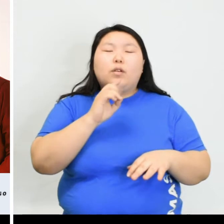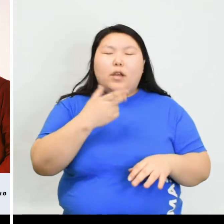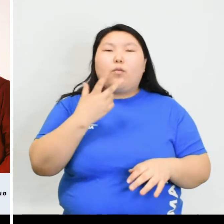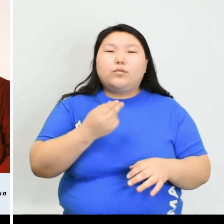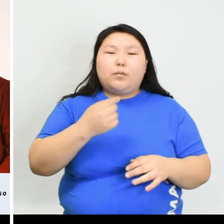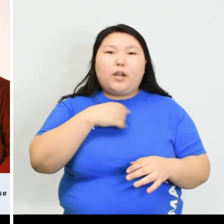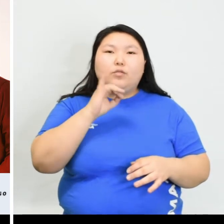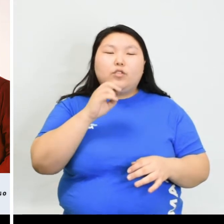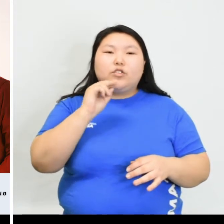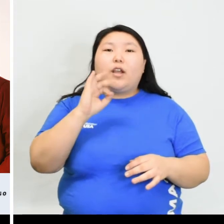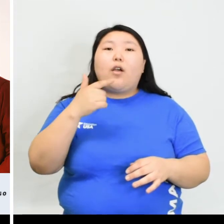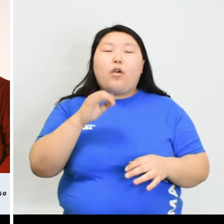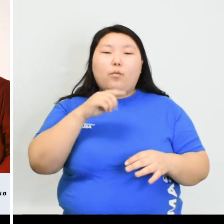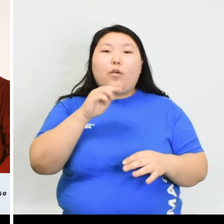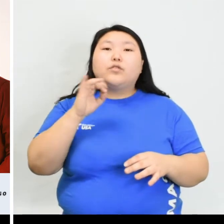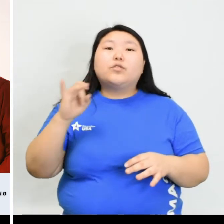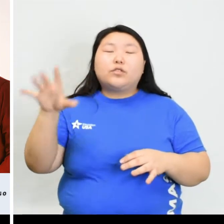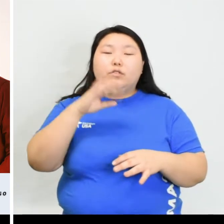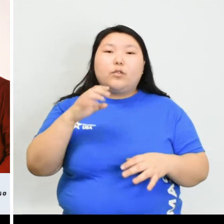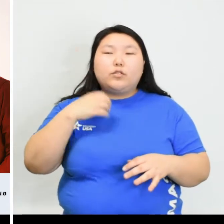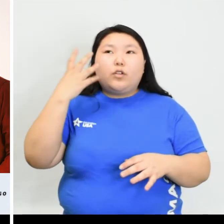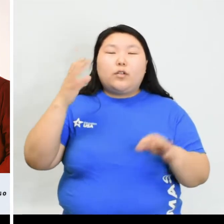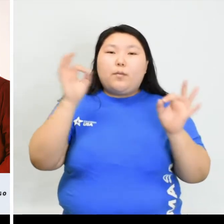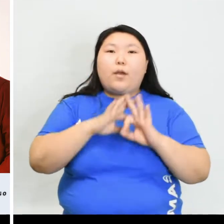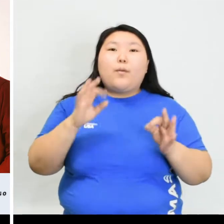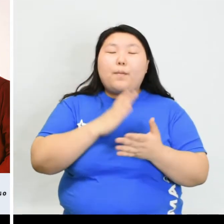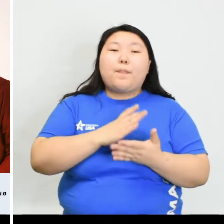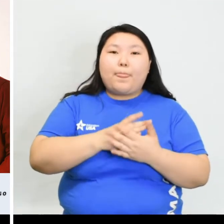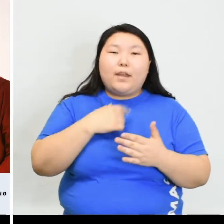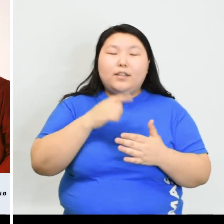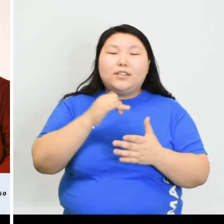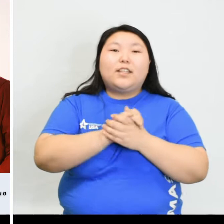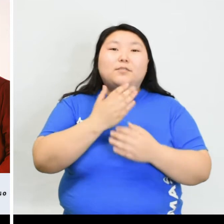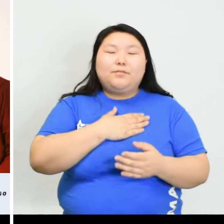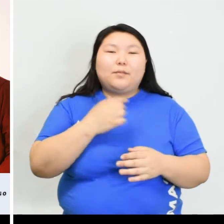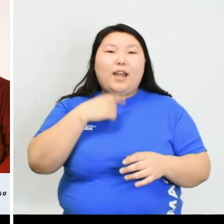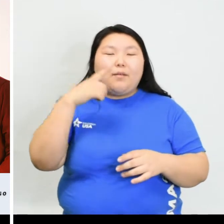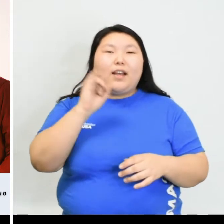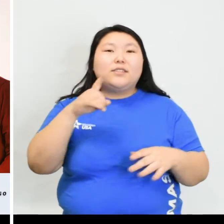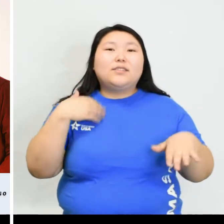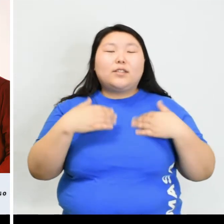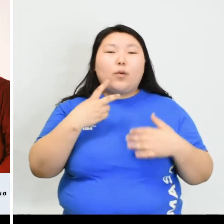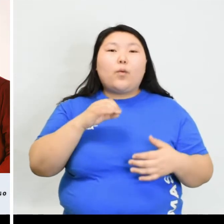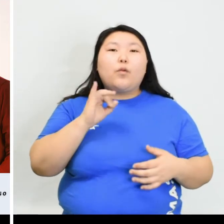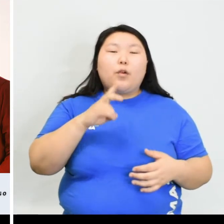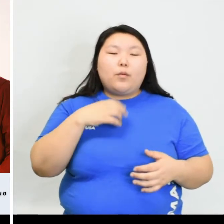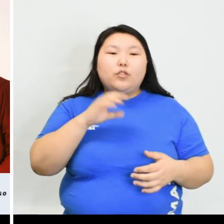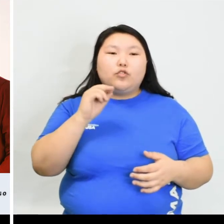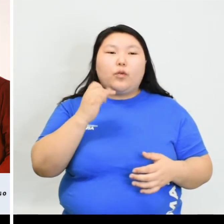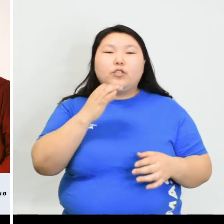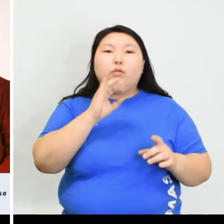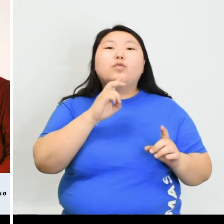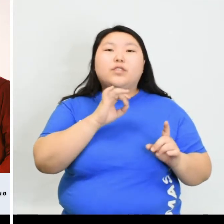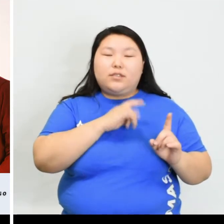үүндээ манай University of Chicago-гийн профессор ерөөсө сонсог байгаа гаргаж найдаж байна. Миний хамгийн аз жаргалтай үе бол Kitsubashi